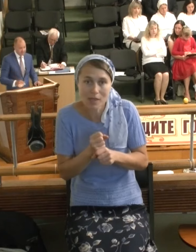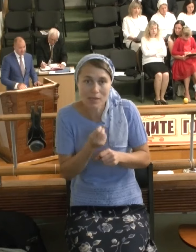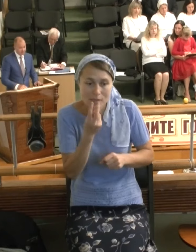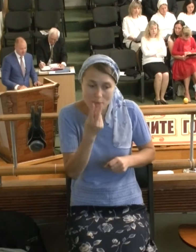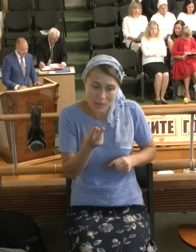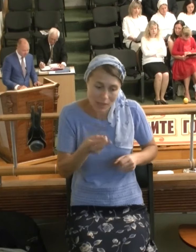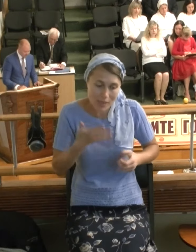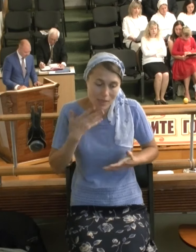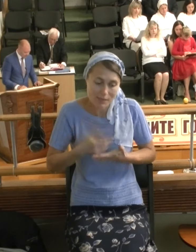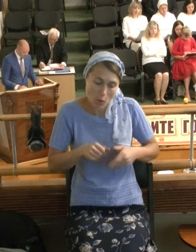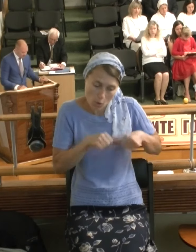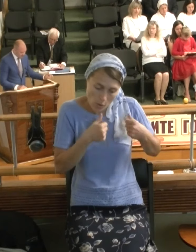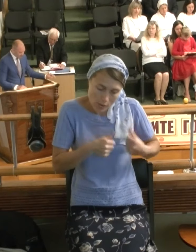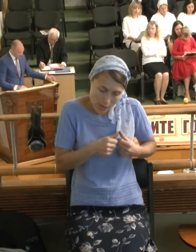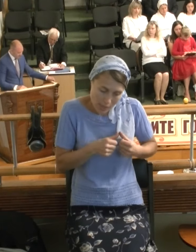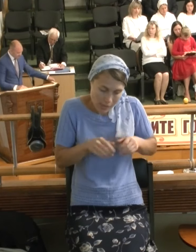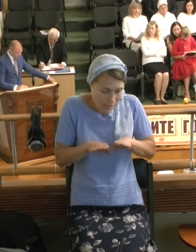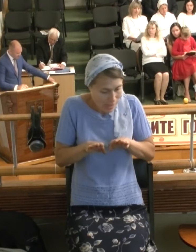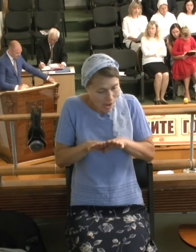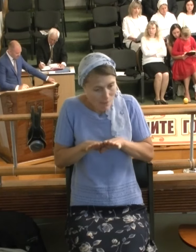Итак, 50-й псалом.